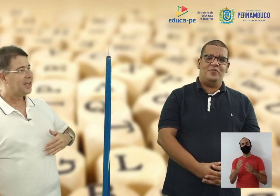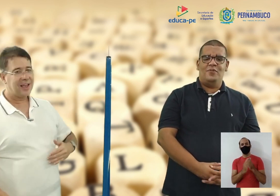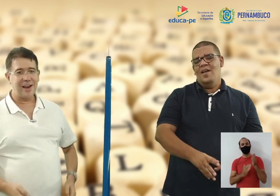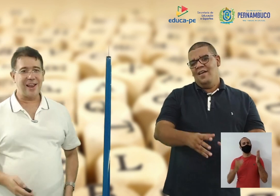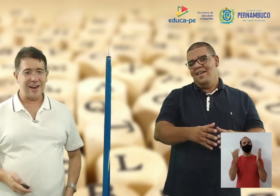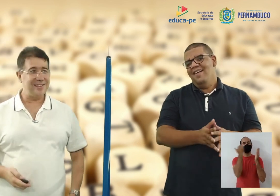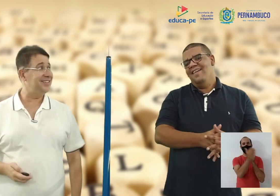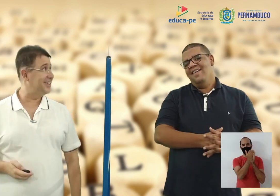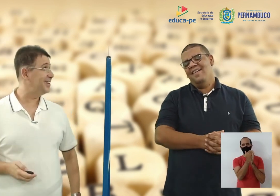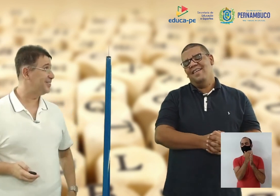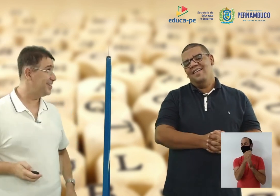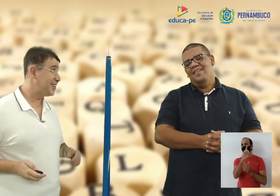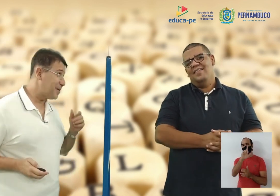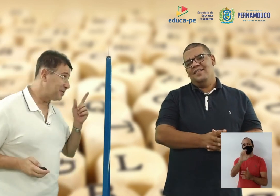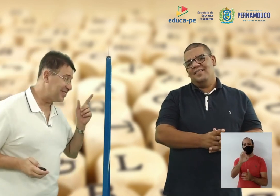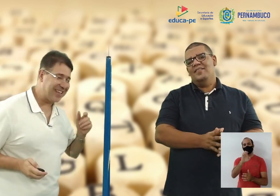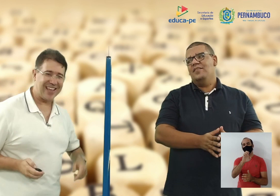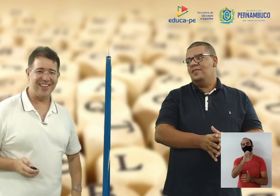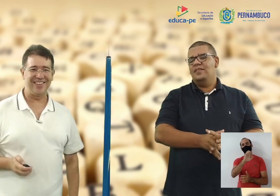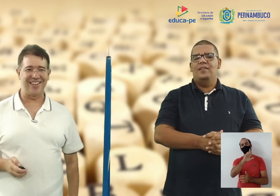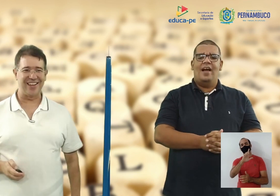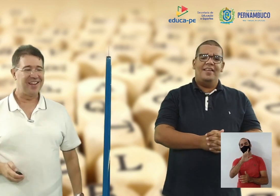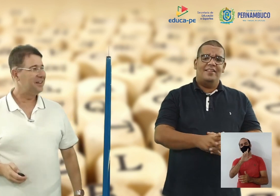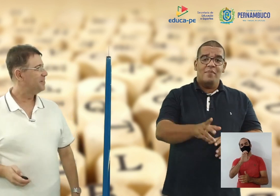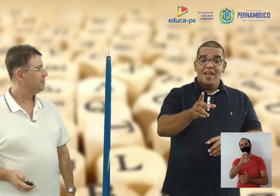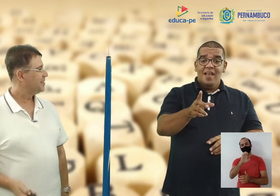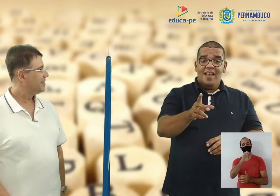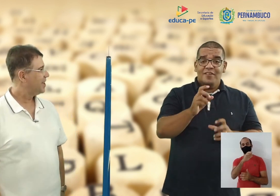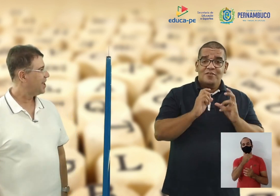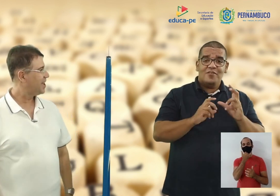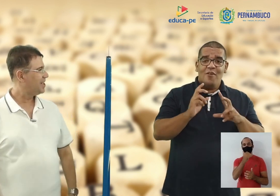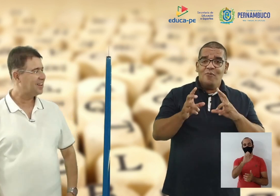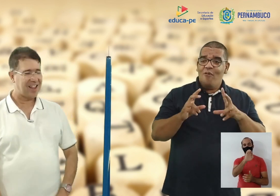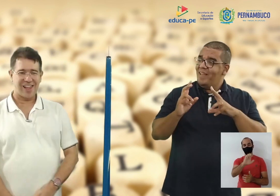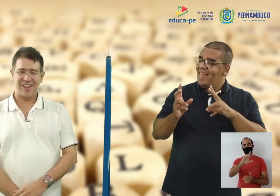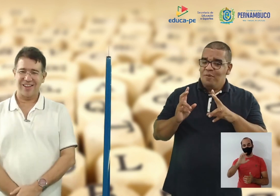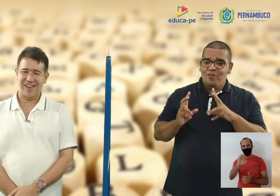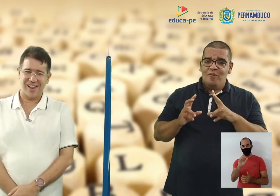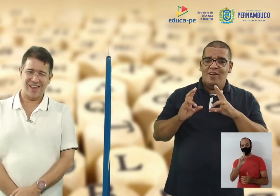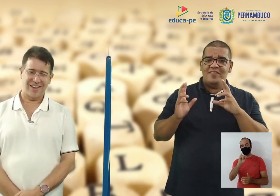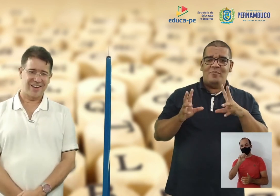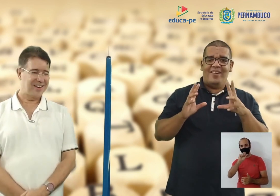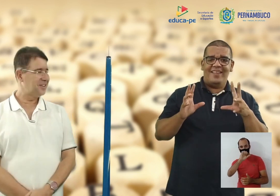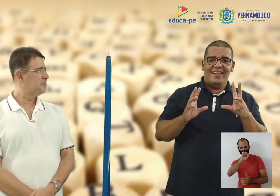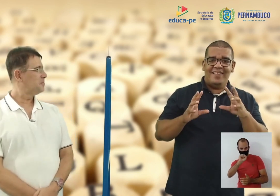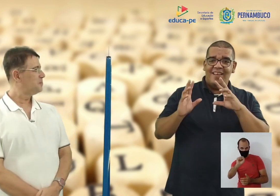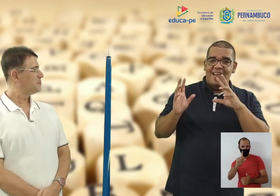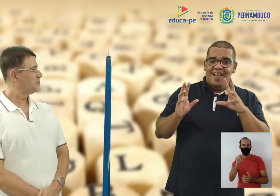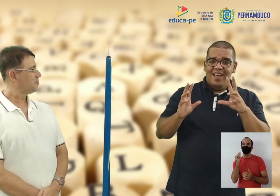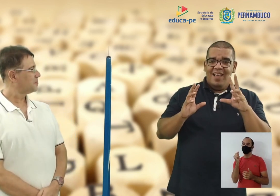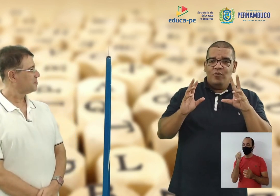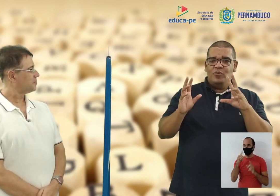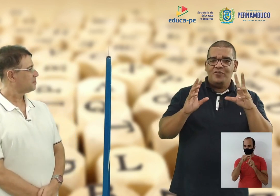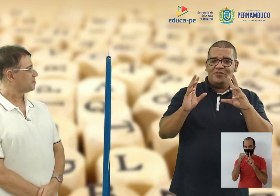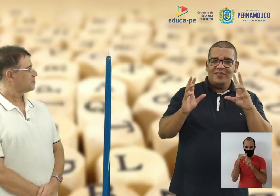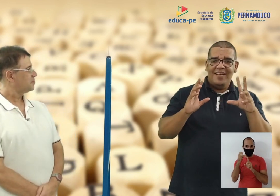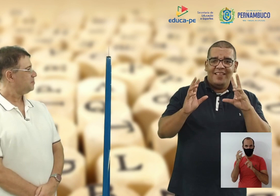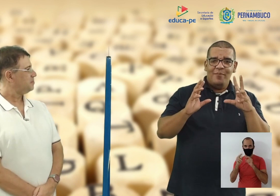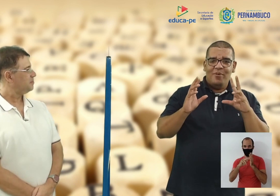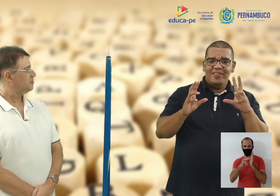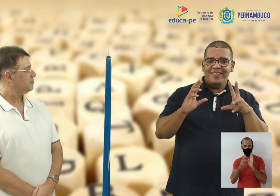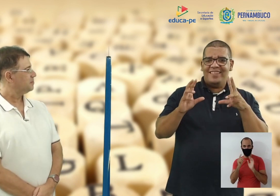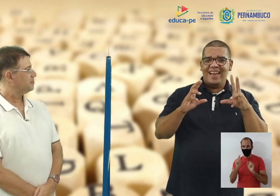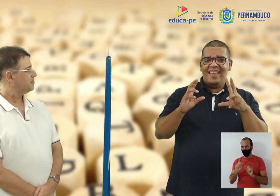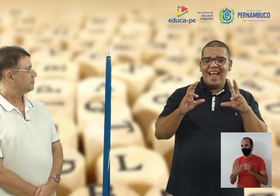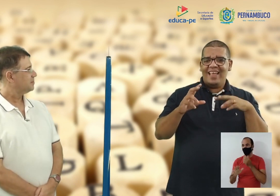Isso, professor. Além das elegias, que vamos ensinar ainda. Só um comentário, professor Robson, eu acho importante. O nosso estudante